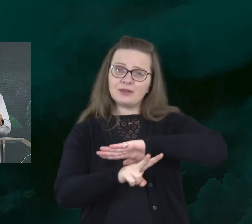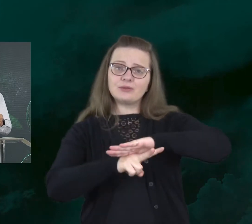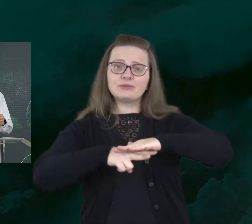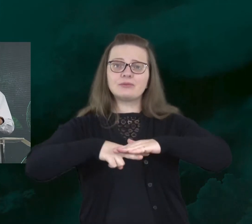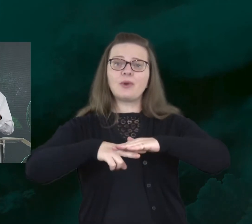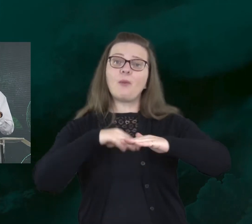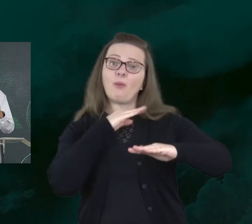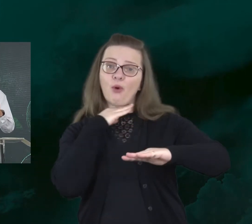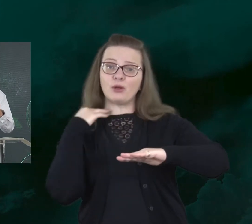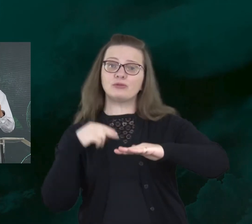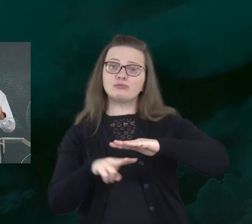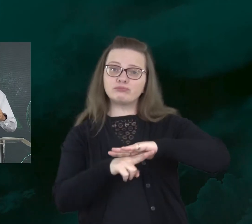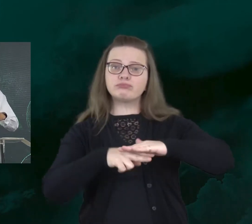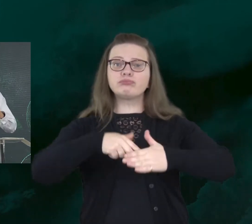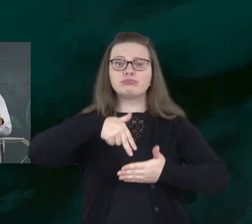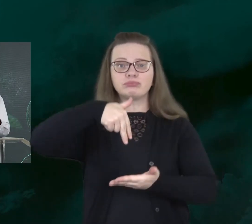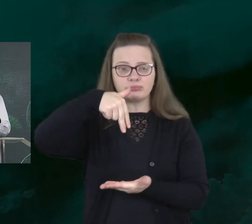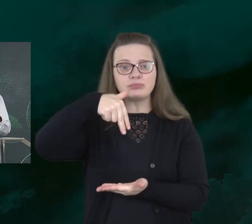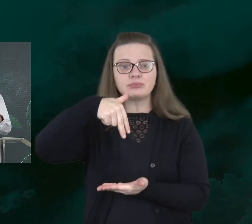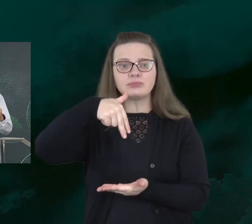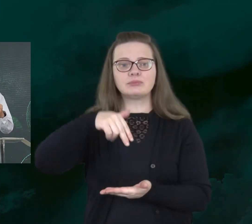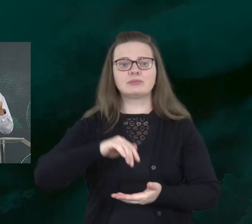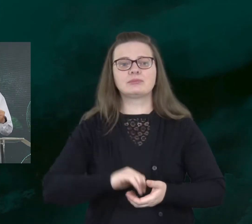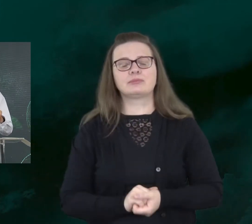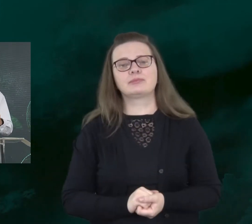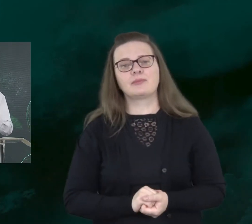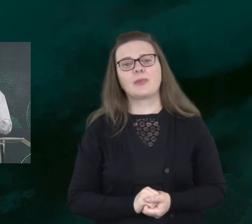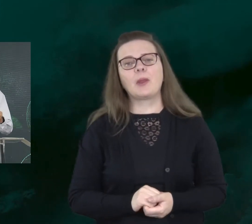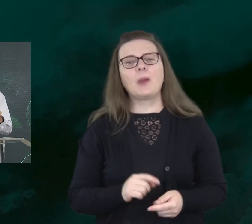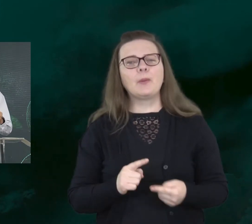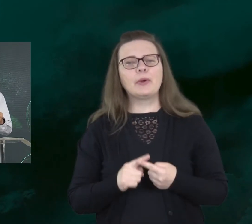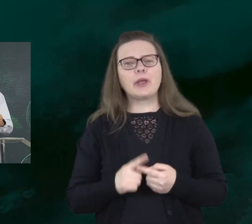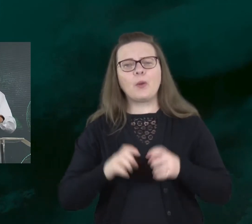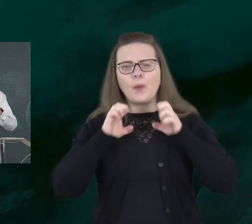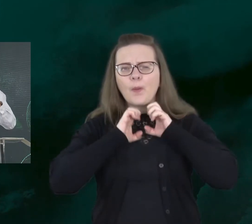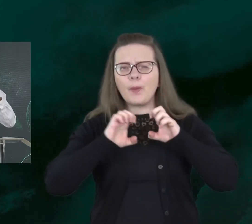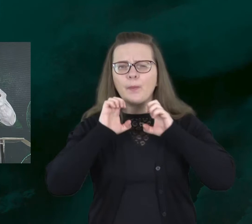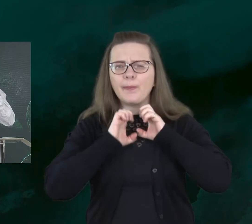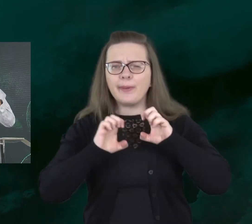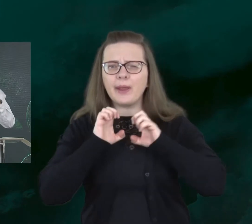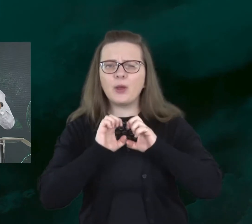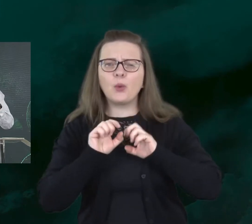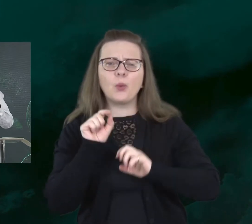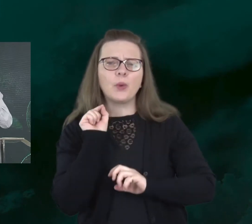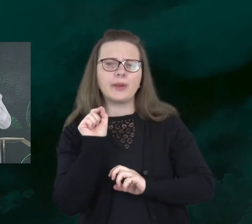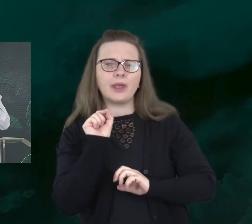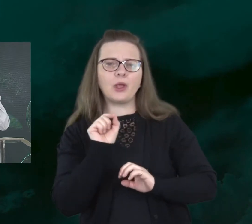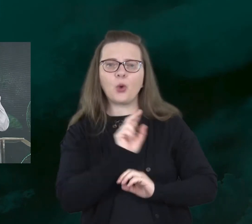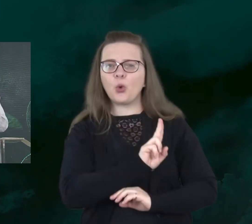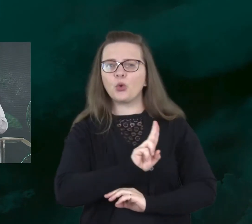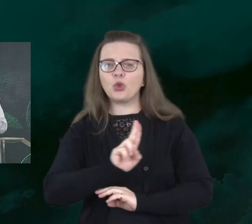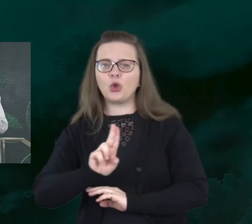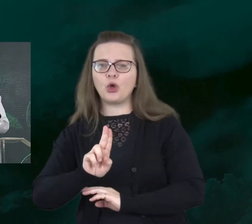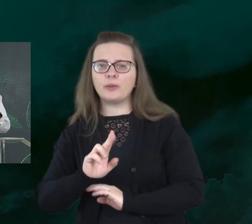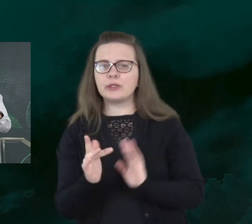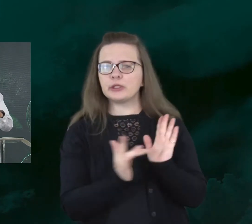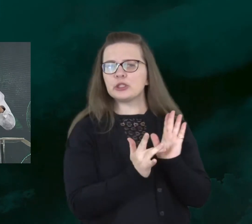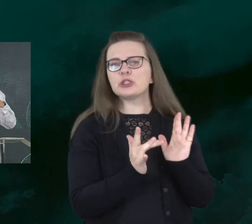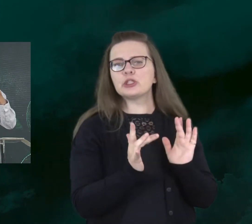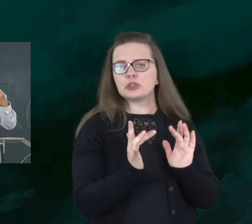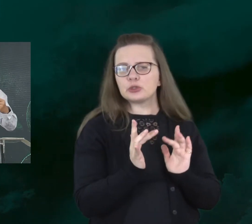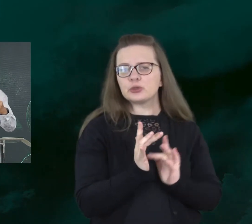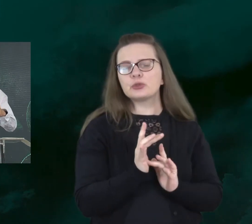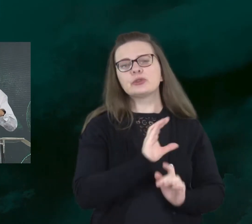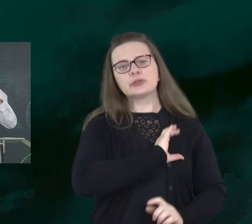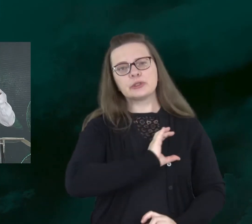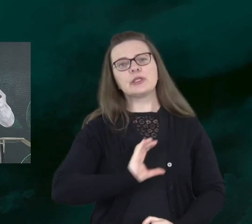eu praticar contra o nome de Jesus, o Nazareno, e assim procedi em Jerusalém, havendo